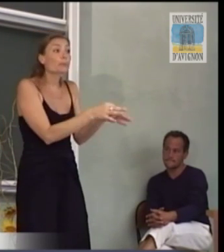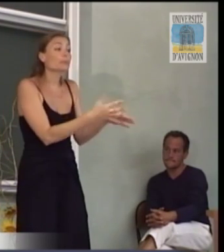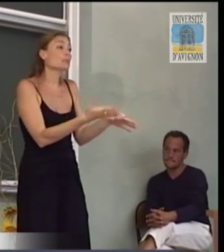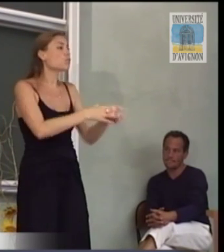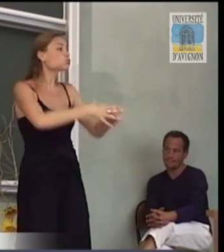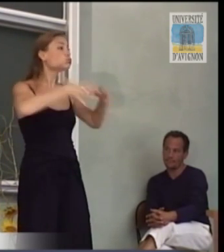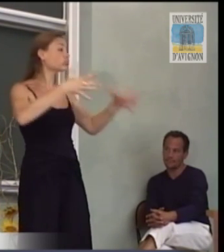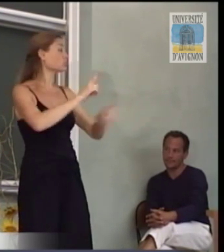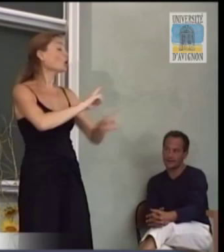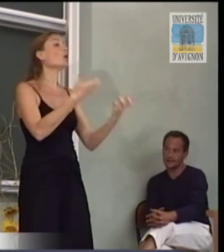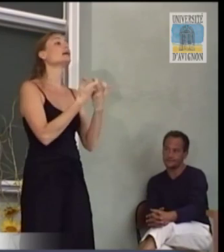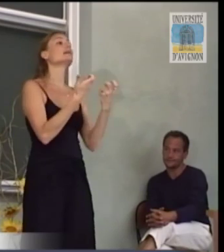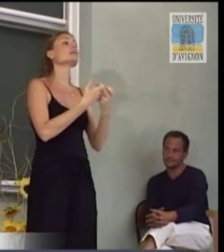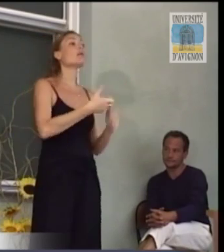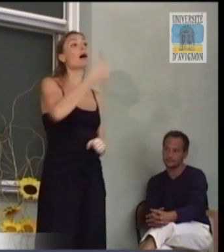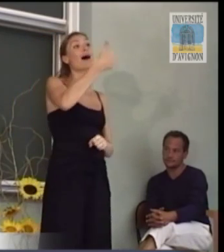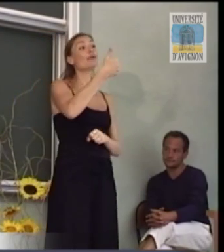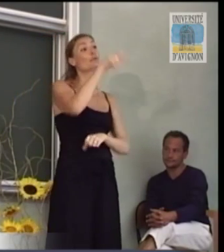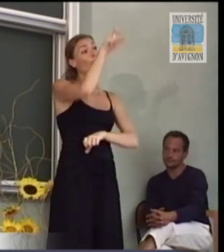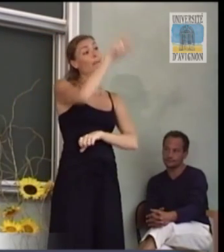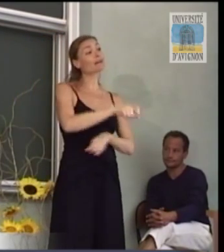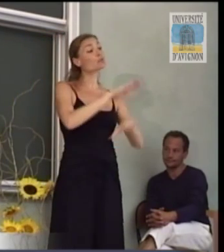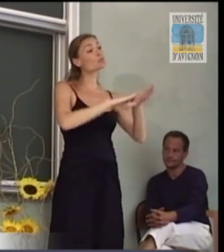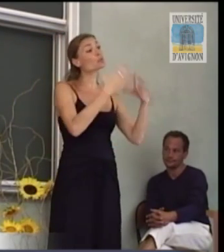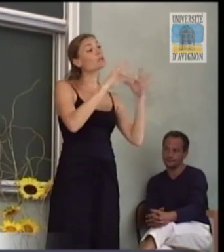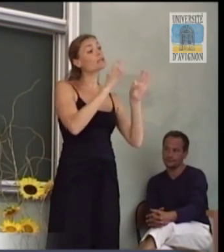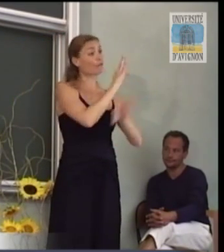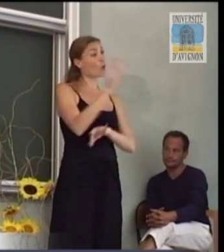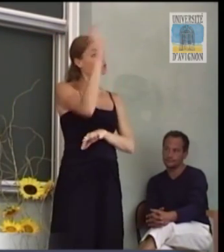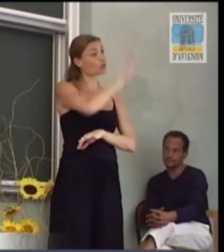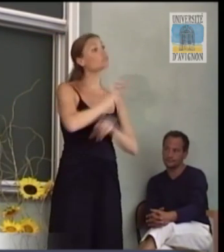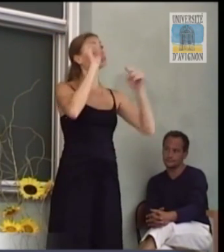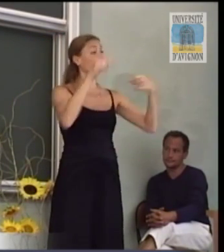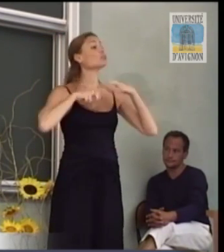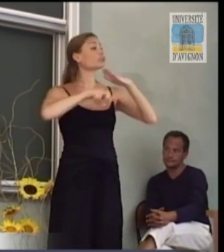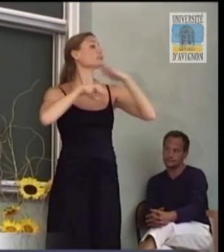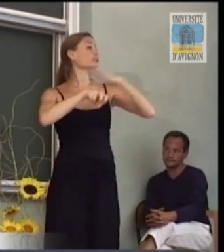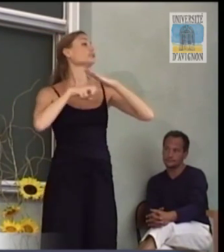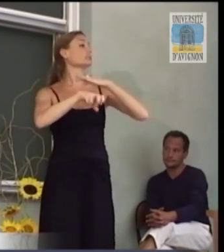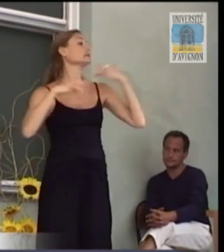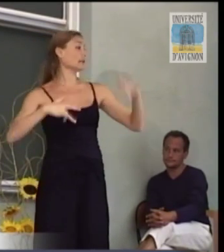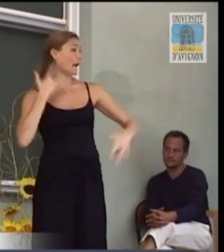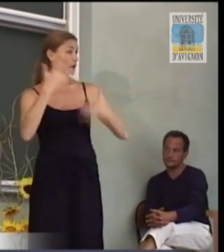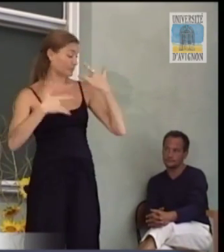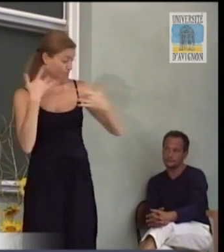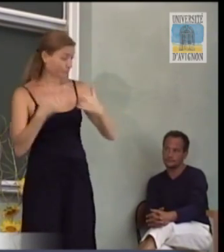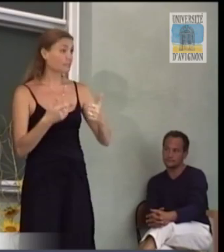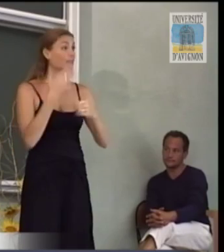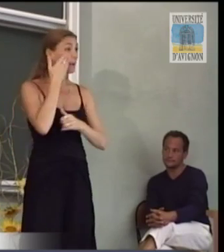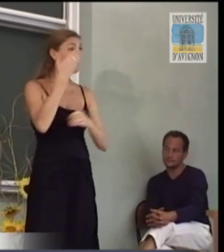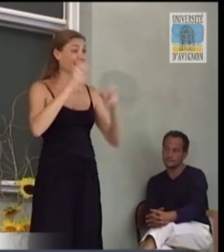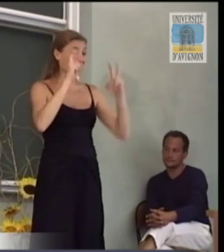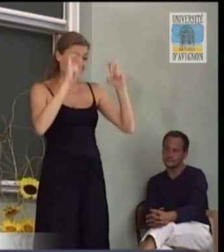principe qu'un Français sur 10 va au théâtre, si on regarde la proportion rapportée aux personnes en situation de handicap,